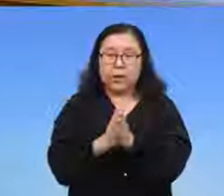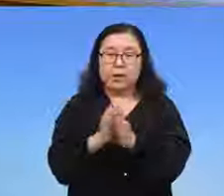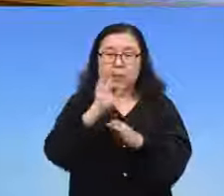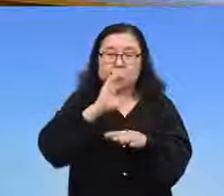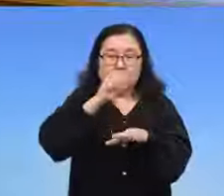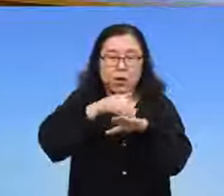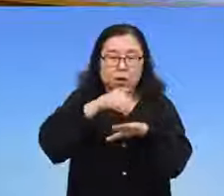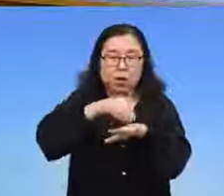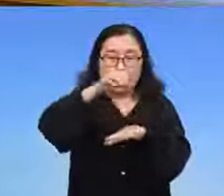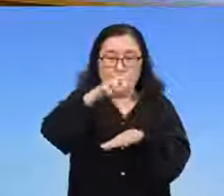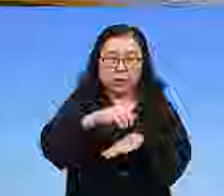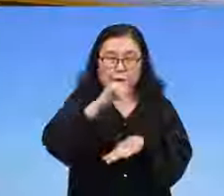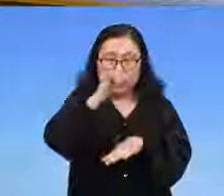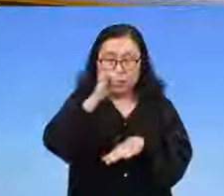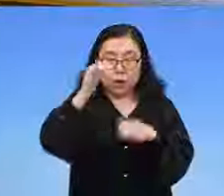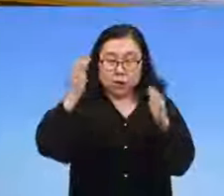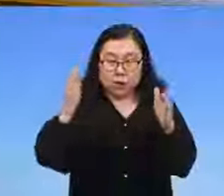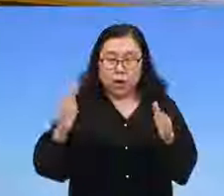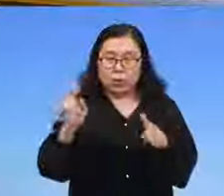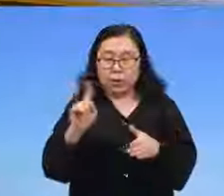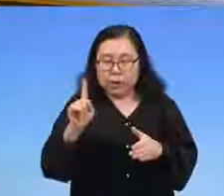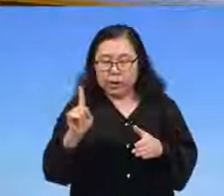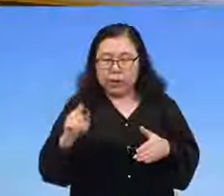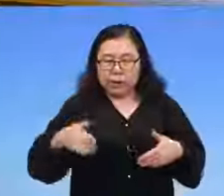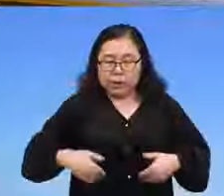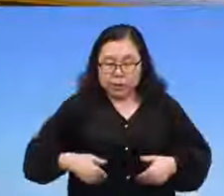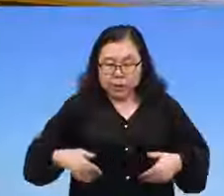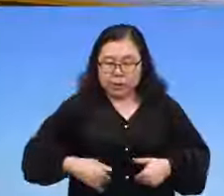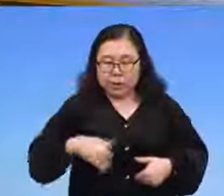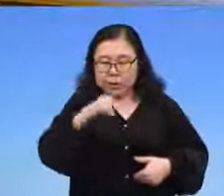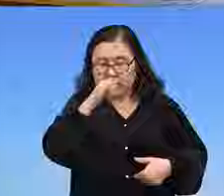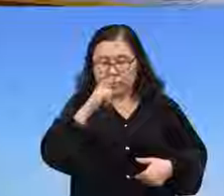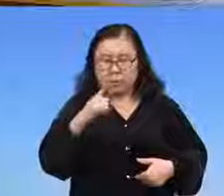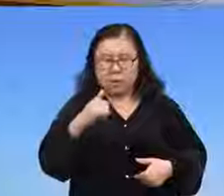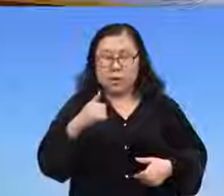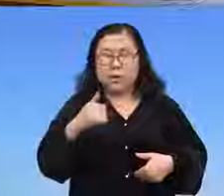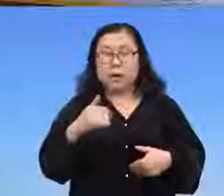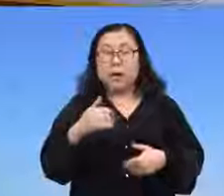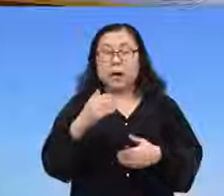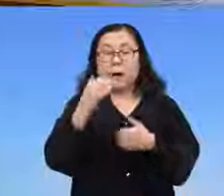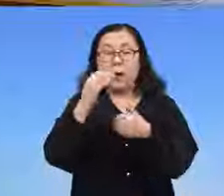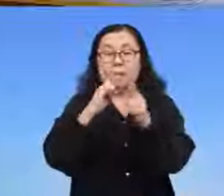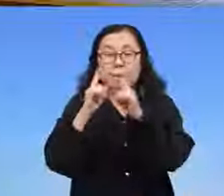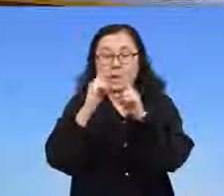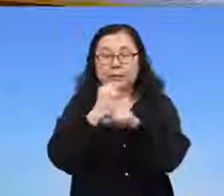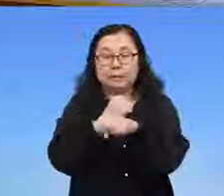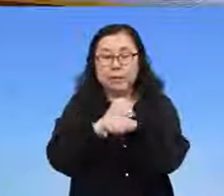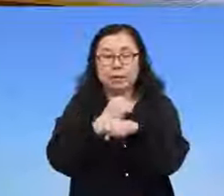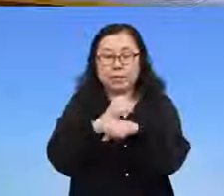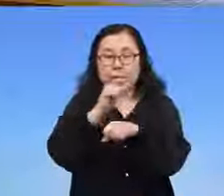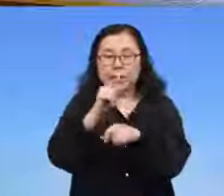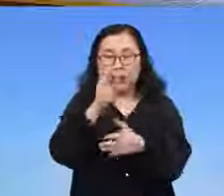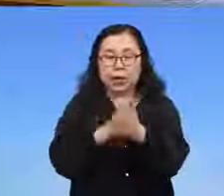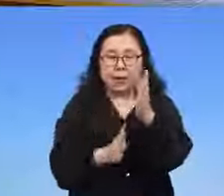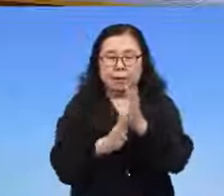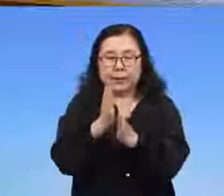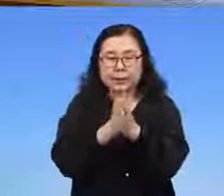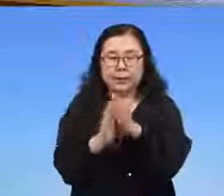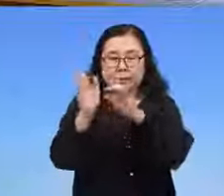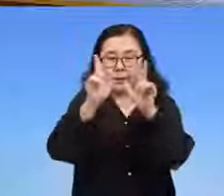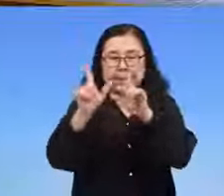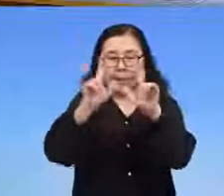이 수도원에 머무시는 동안 무엇이든지 필요한 것이 있으면 말씀해 주십시오. 그것 없이 사는 법을